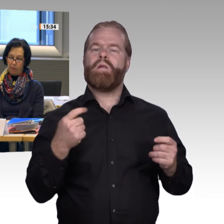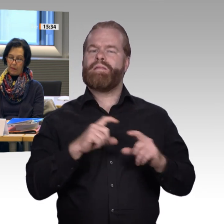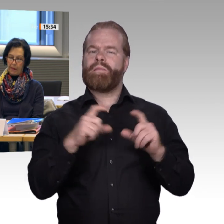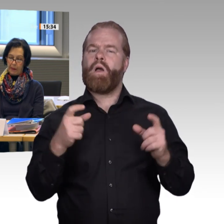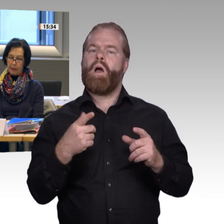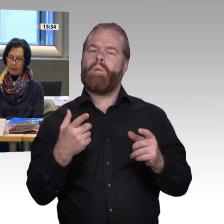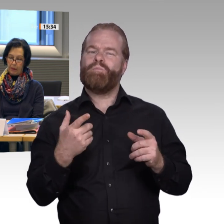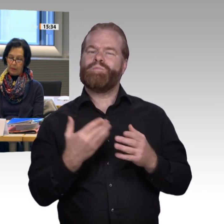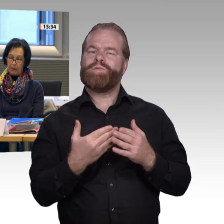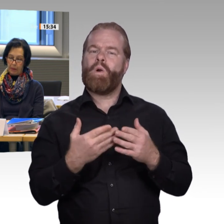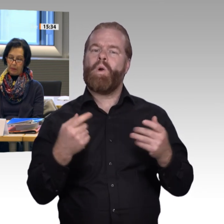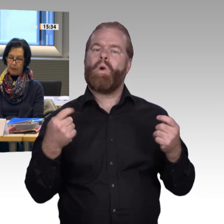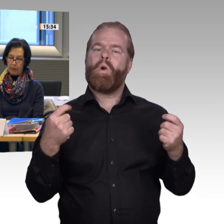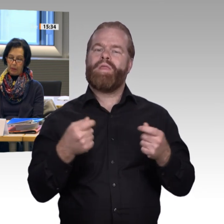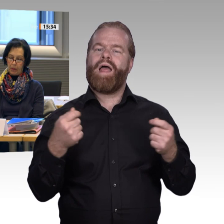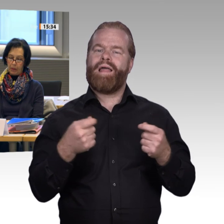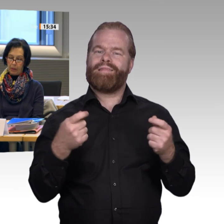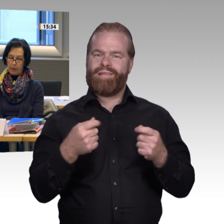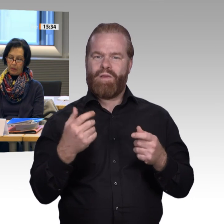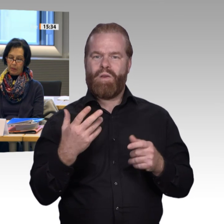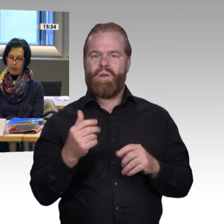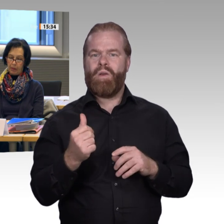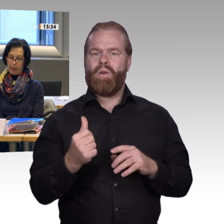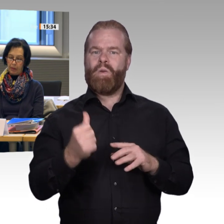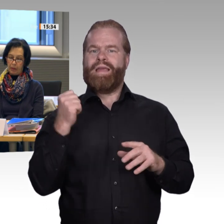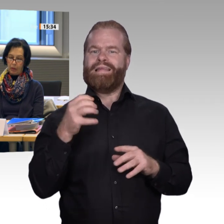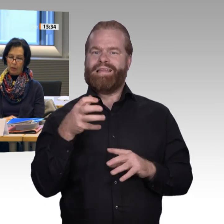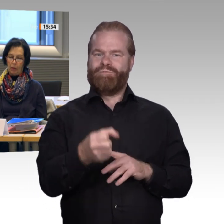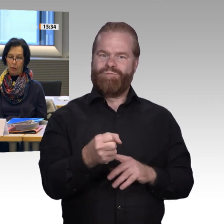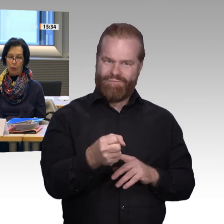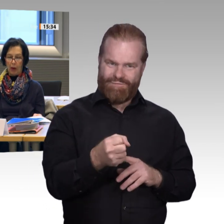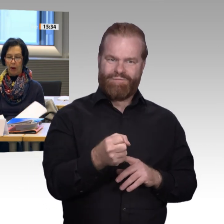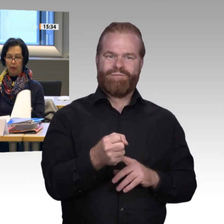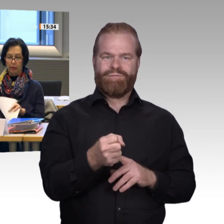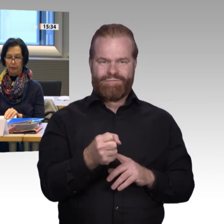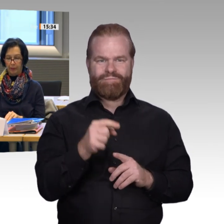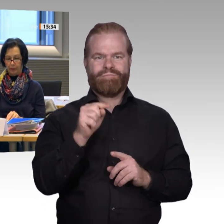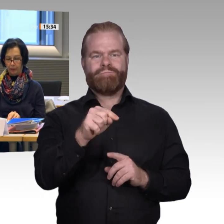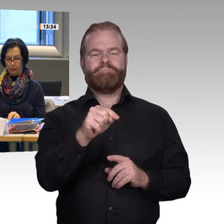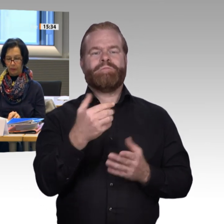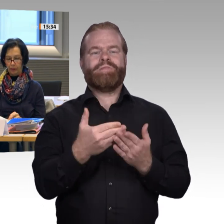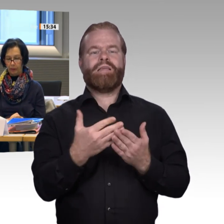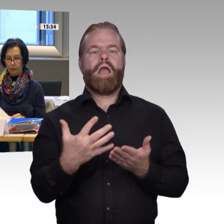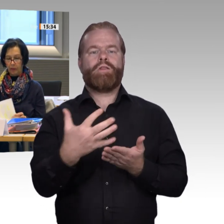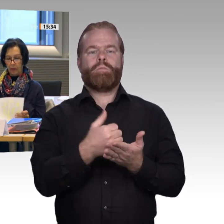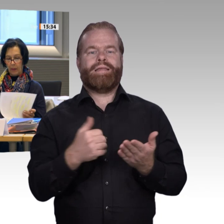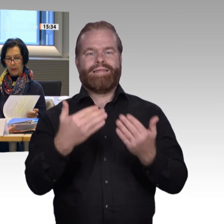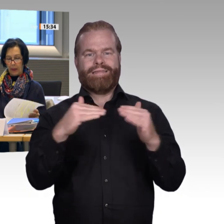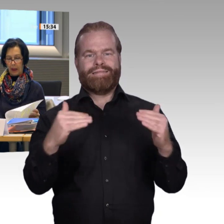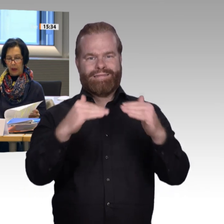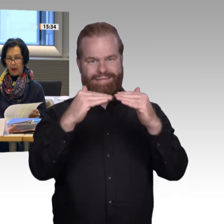und Erwerbsminderung die Einkommensgrenze von 100.000 Euro gilt, sondern dass sie auf die gesamte Sozialhilfe ausgeweitet wird, mit